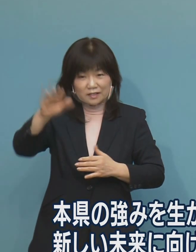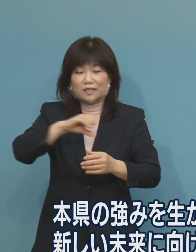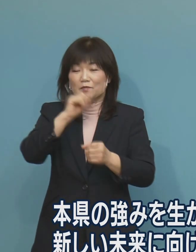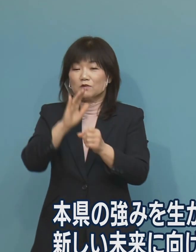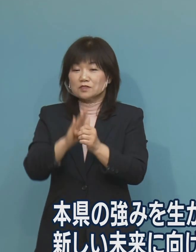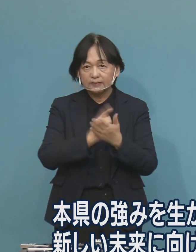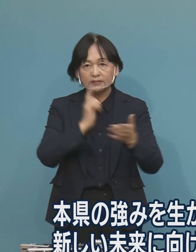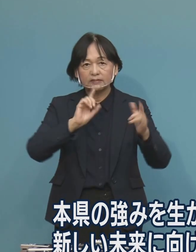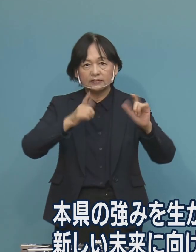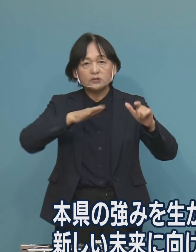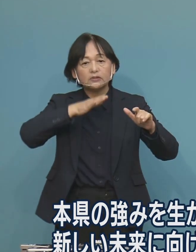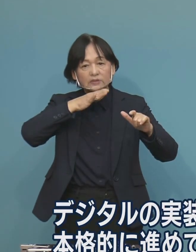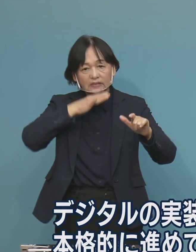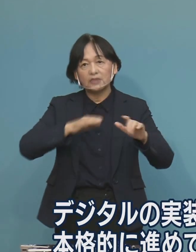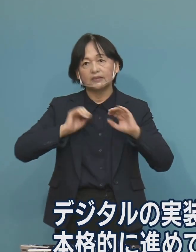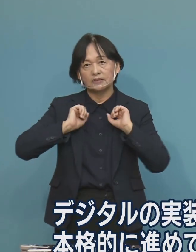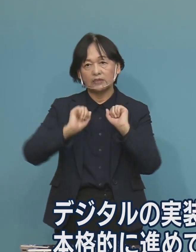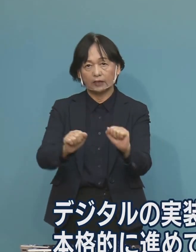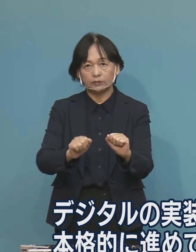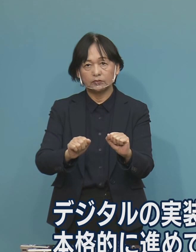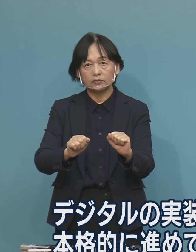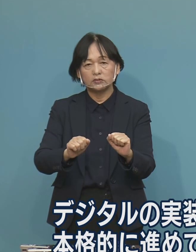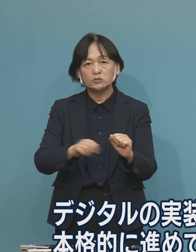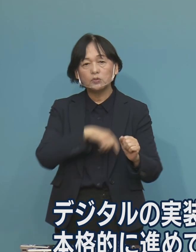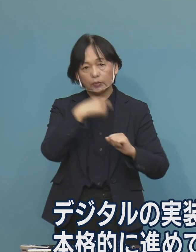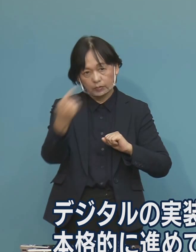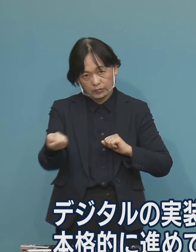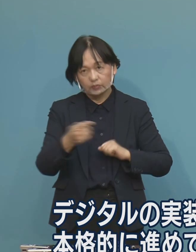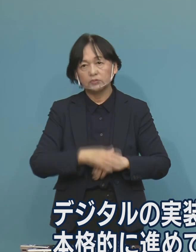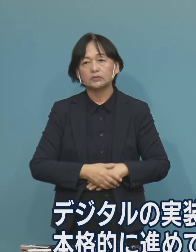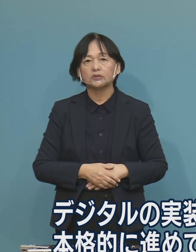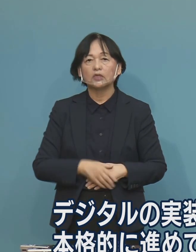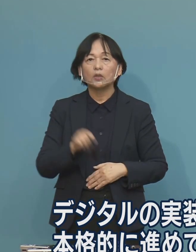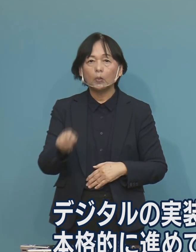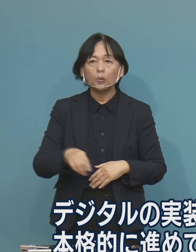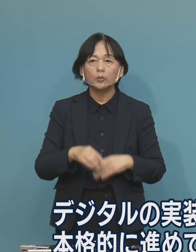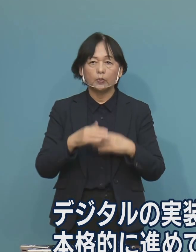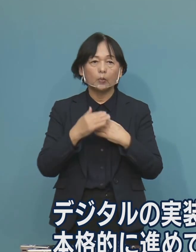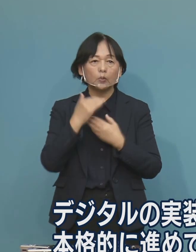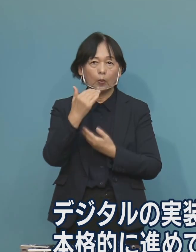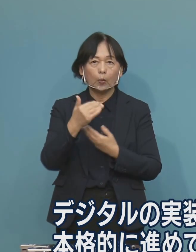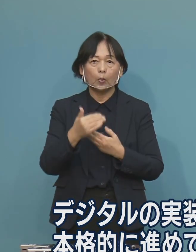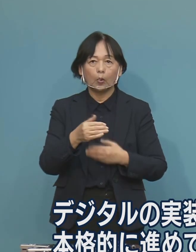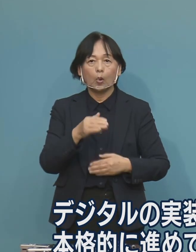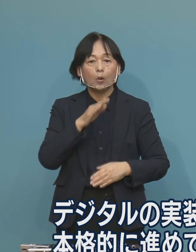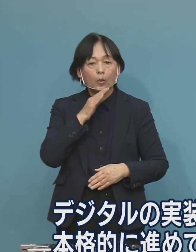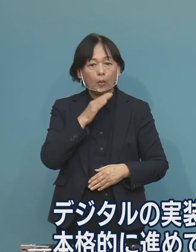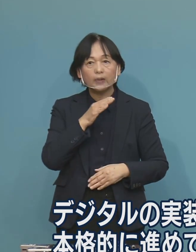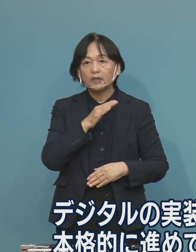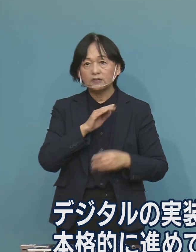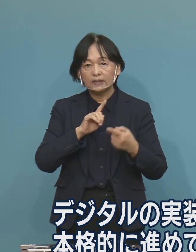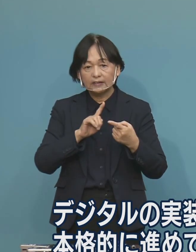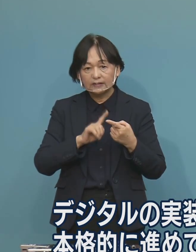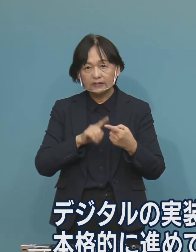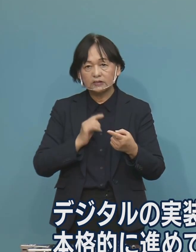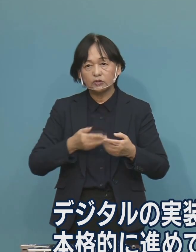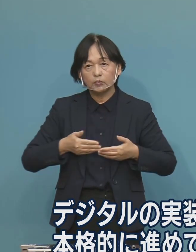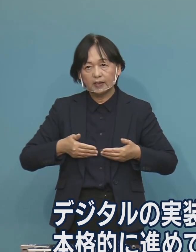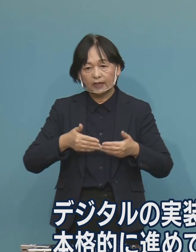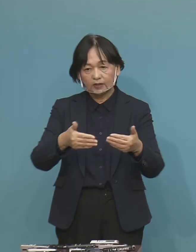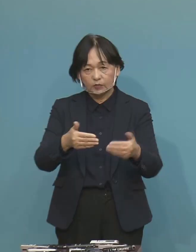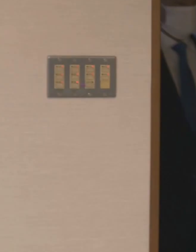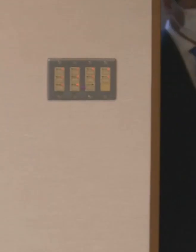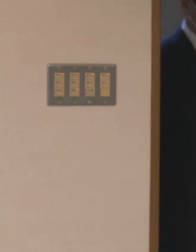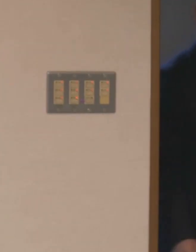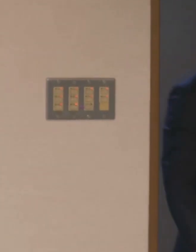を成長させていくとデジタルの実装と脱炭素化の実行とこうしたことをですね本格的に進めていくというスタートの年になり